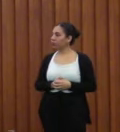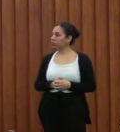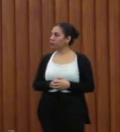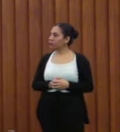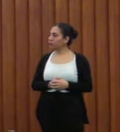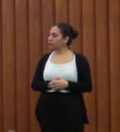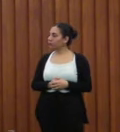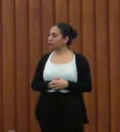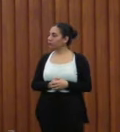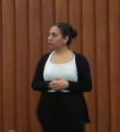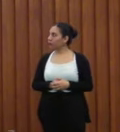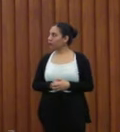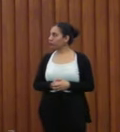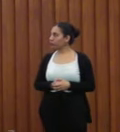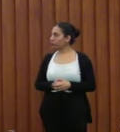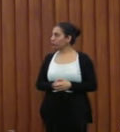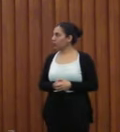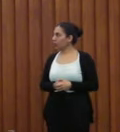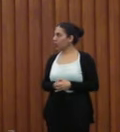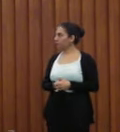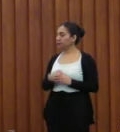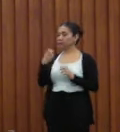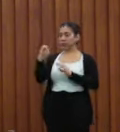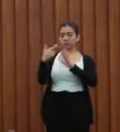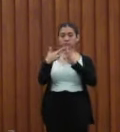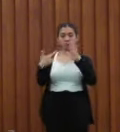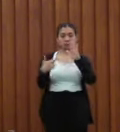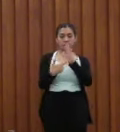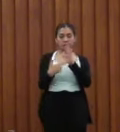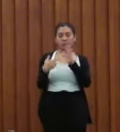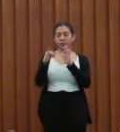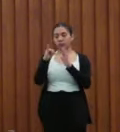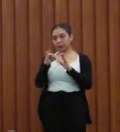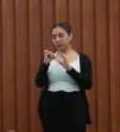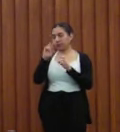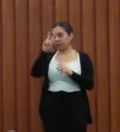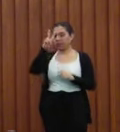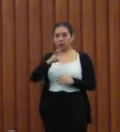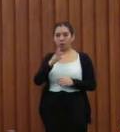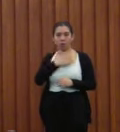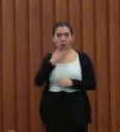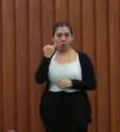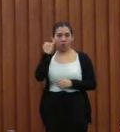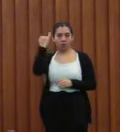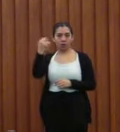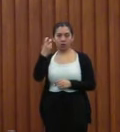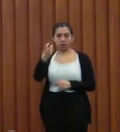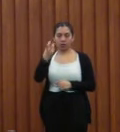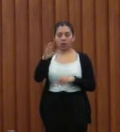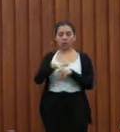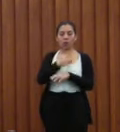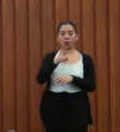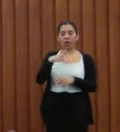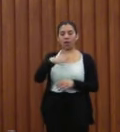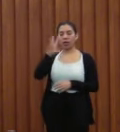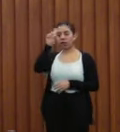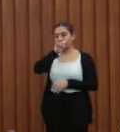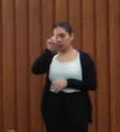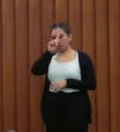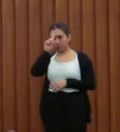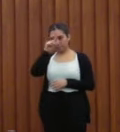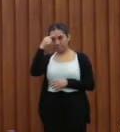La implementación de protocolo, pensamos que el hecho de es un protocolo de avanzada, es bastante bueno, retoma las recomendaciones de la